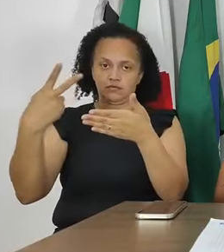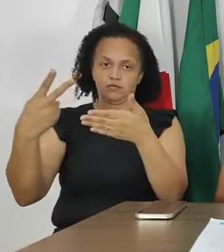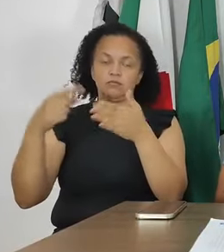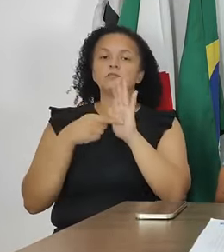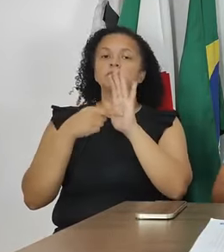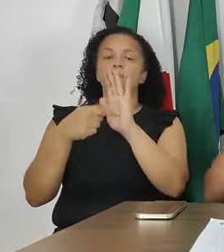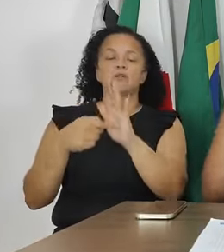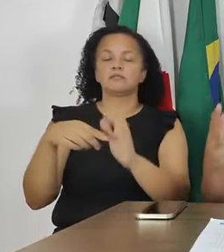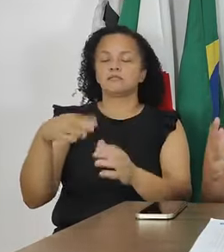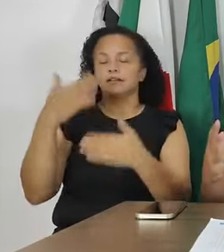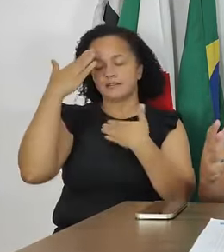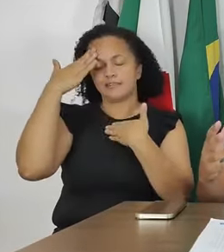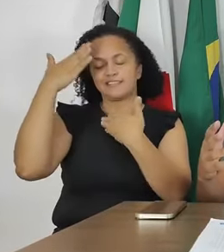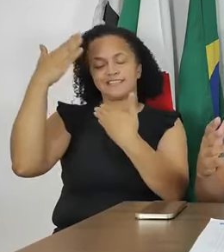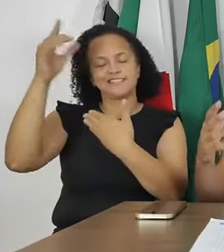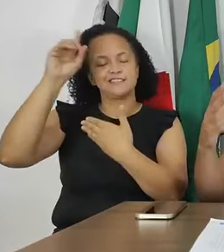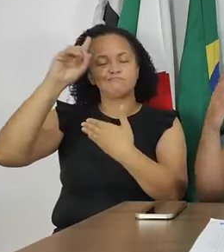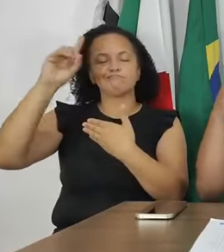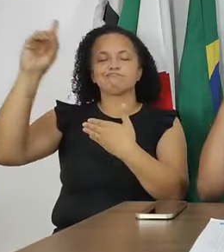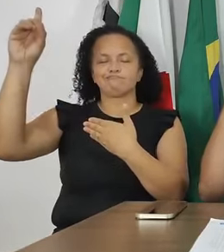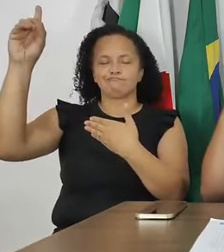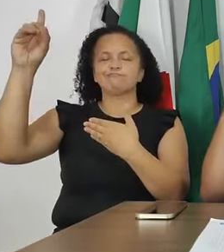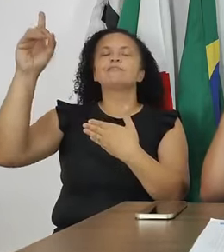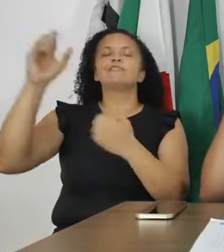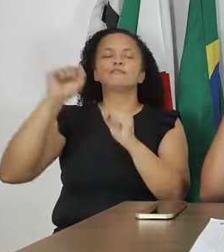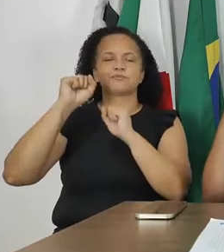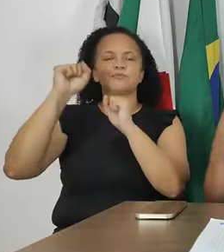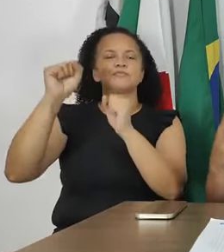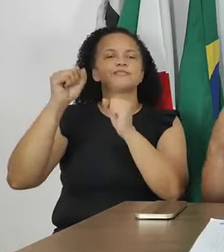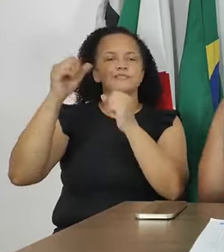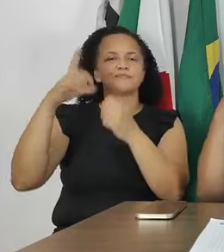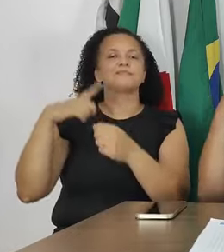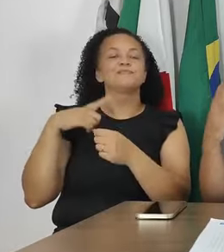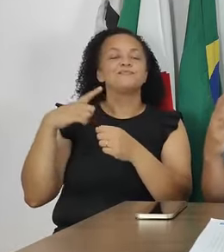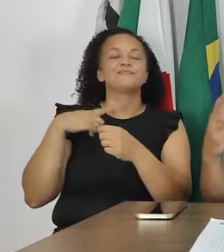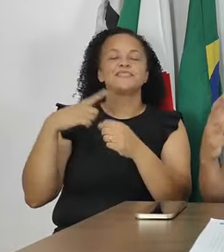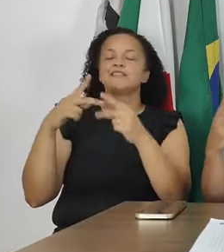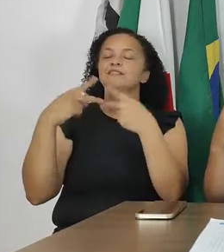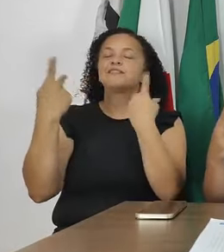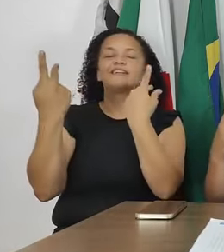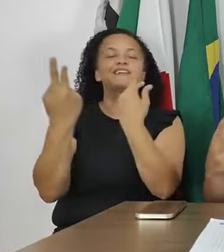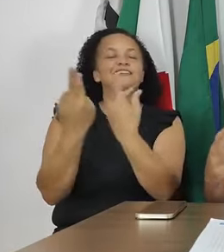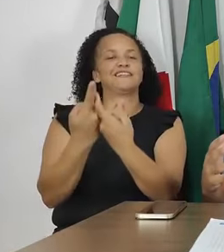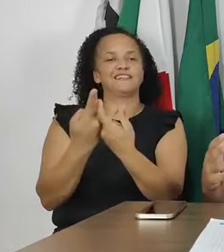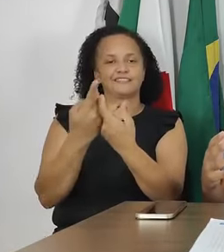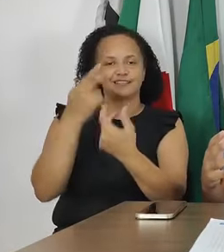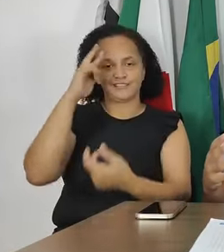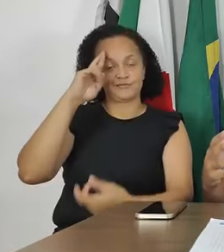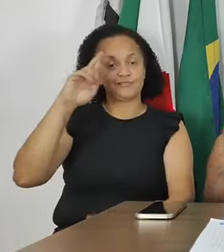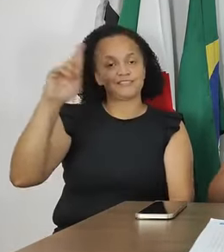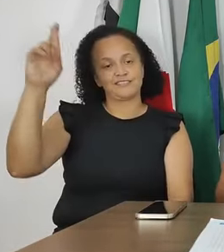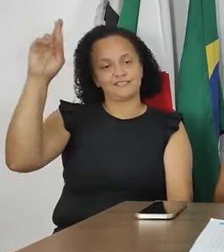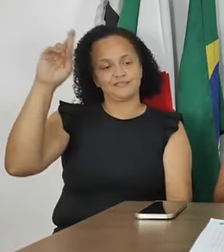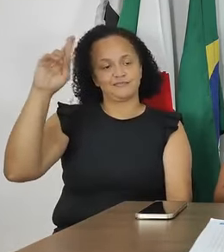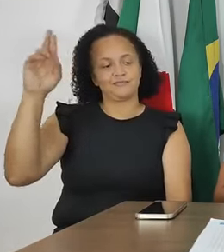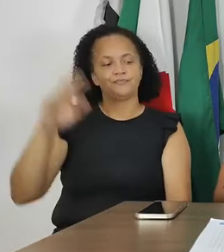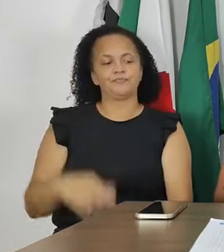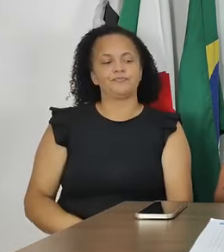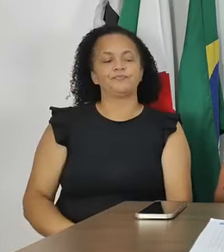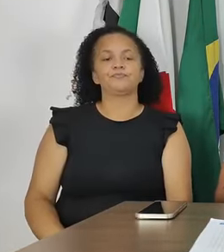fez idôneos, aptos, a parte que vos cabe da herança dos santos na luz.